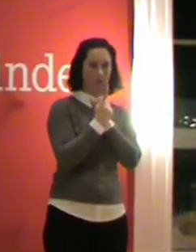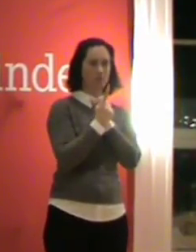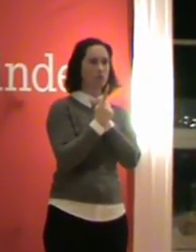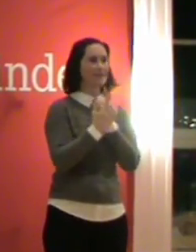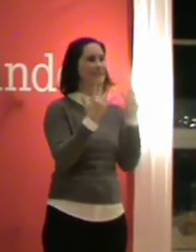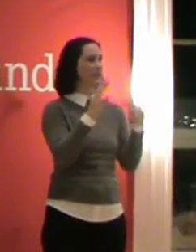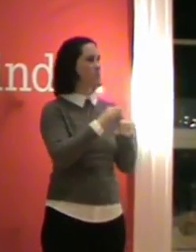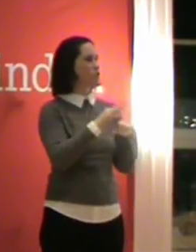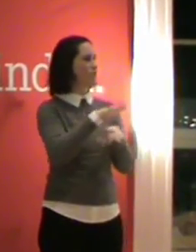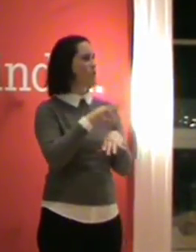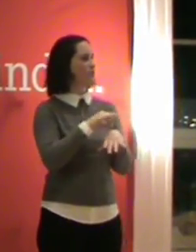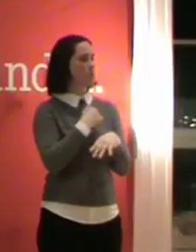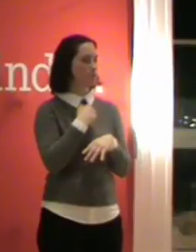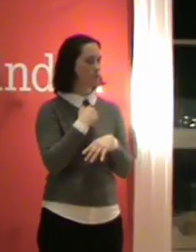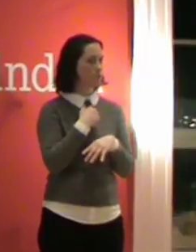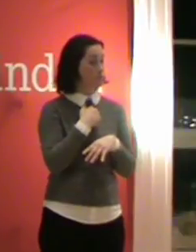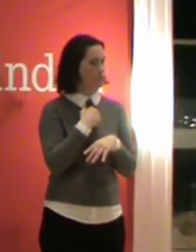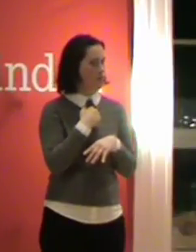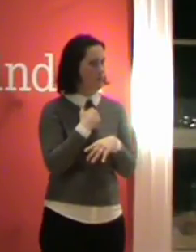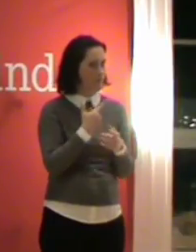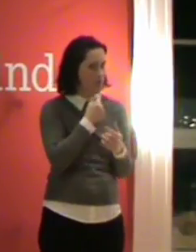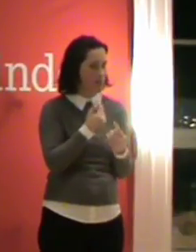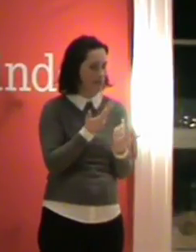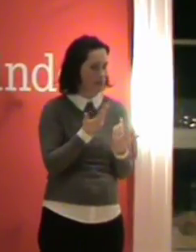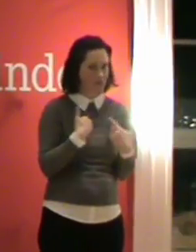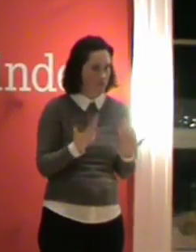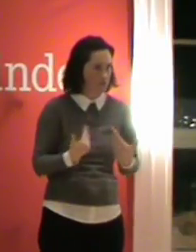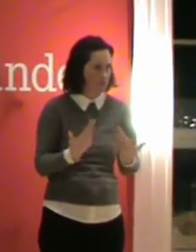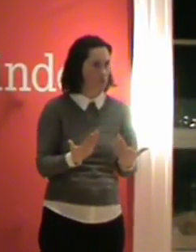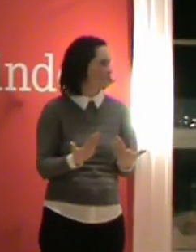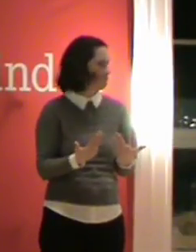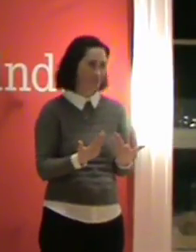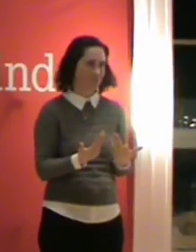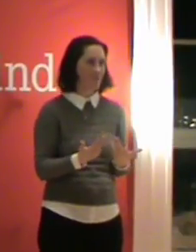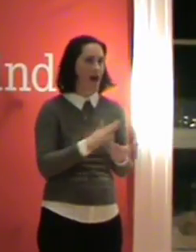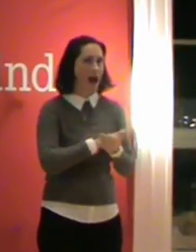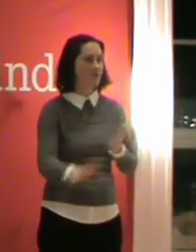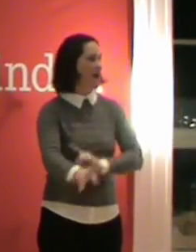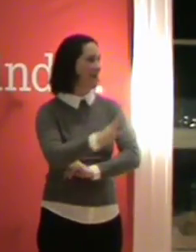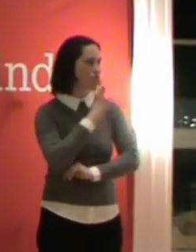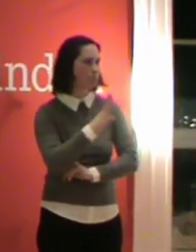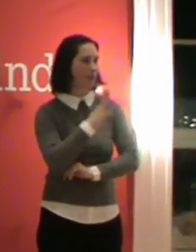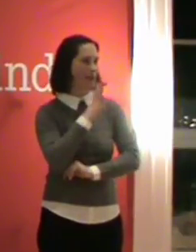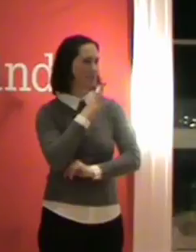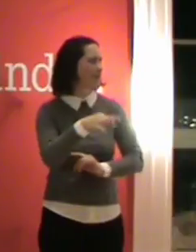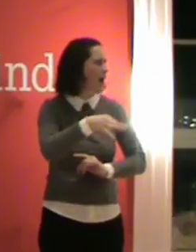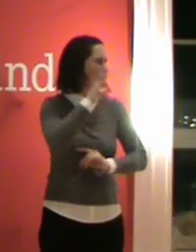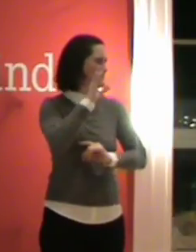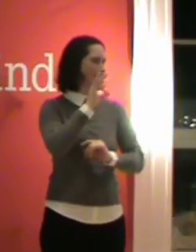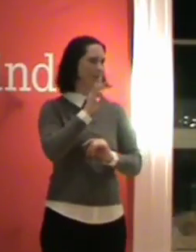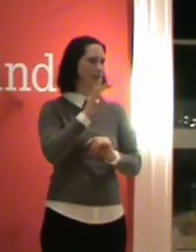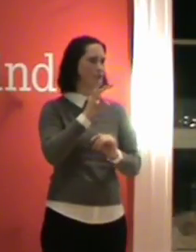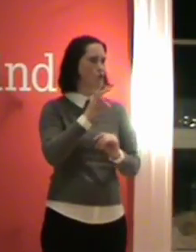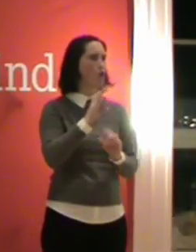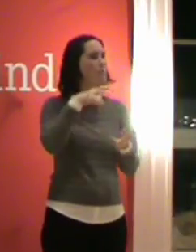nach 10 Minuten, Viertelstunde fragst, was will sie jetzt eigentlich? Nee, sie will einfach nur reden, einen Kaffee trinken, dazu gibt es